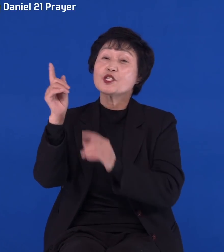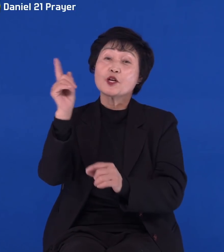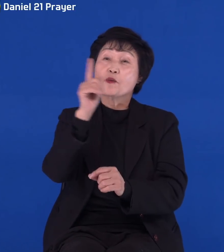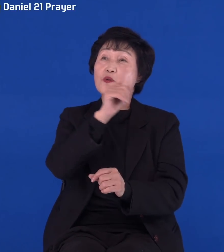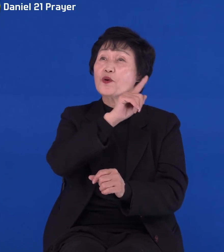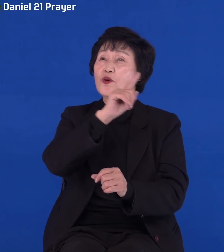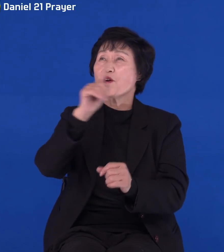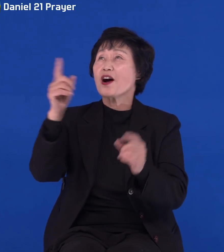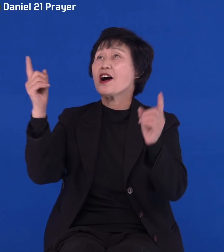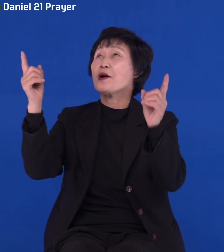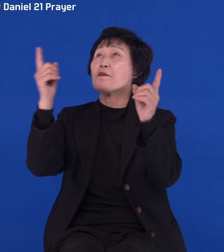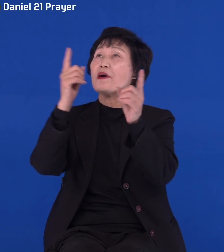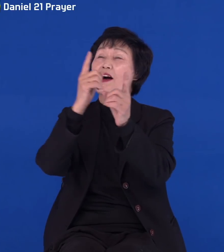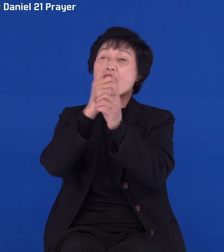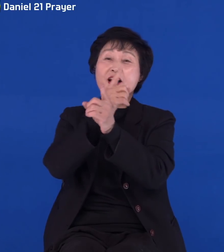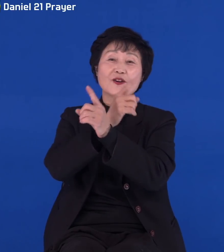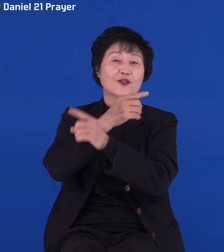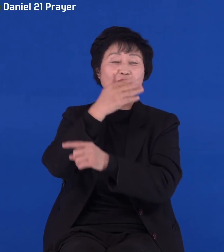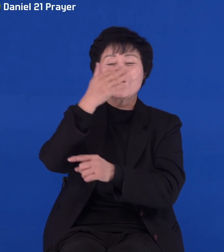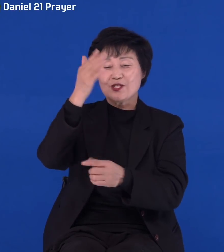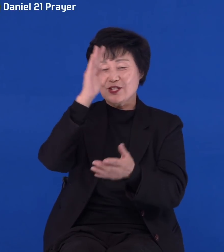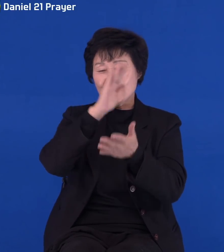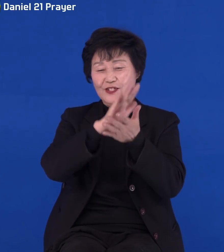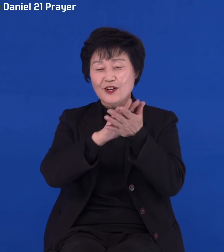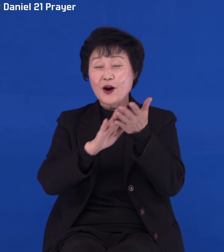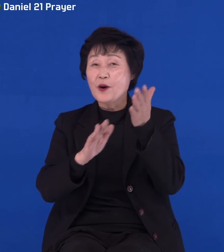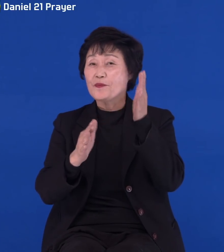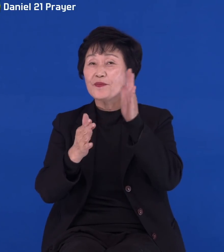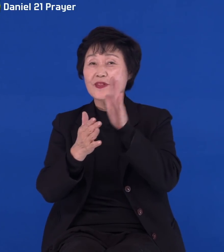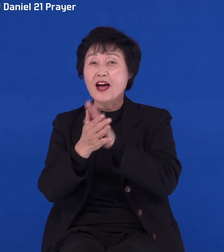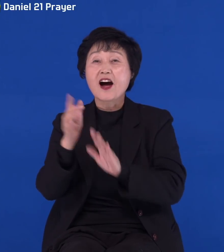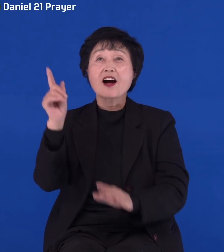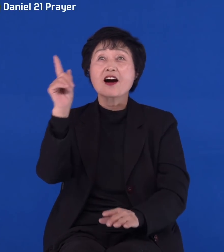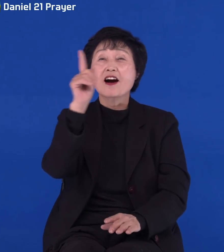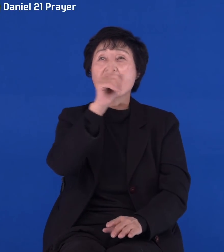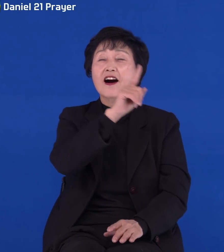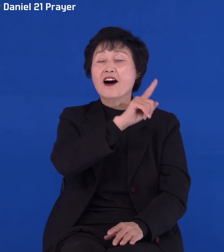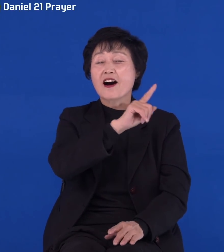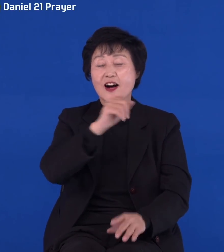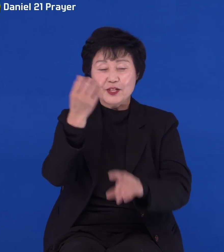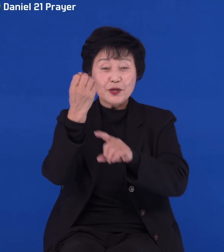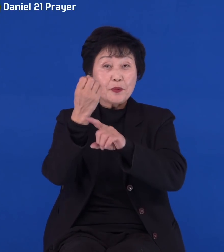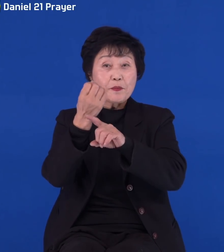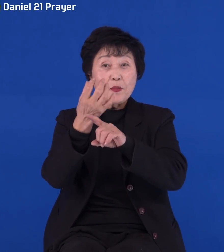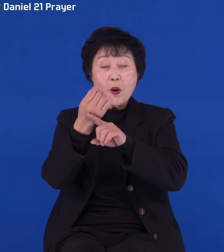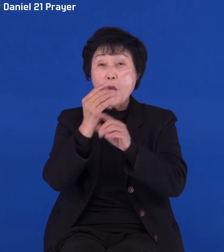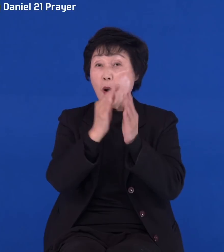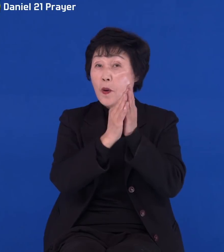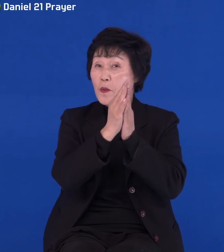무엇과도 바꿀 수 그 어떤 보물들도 그 어떤